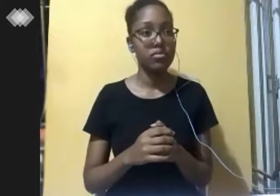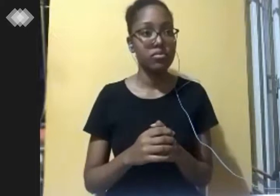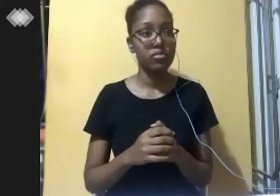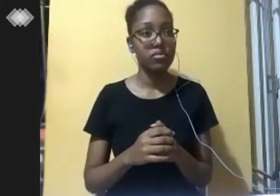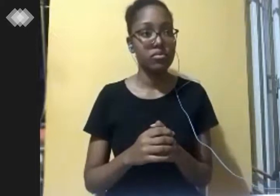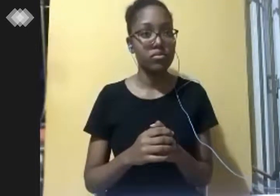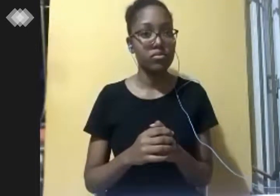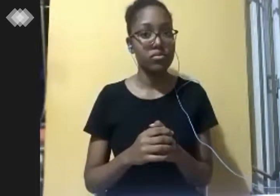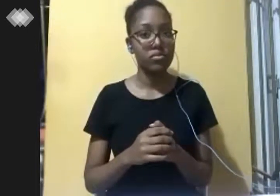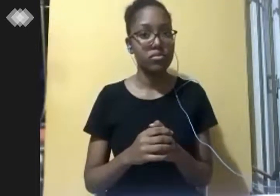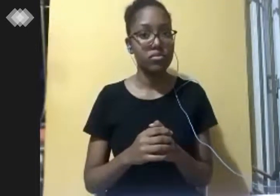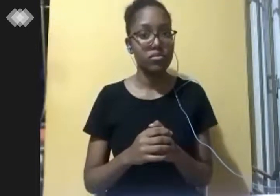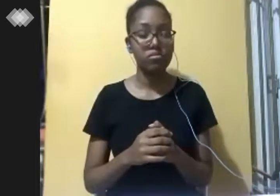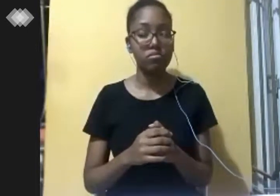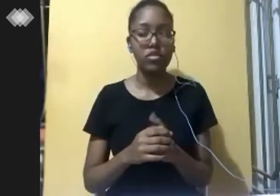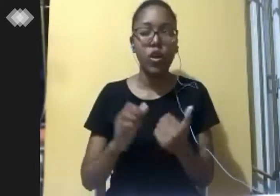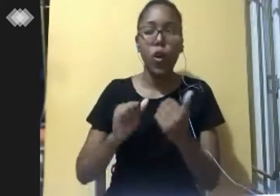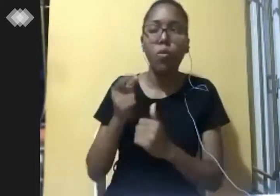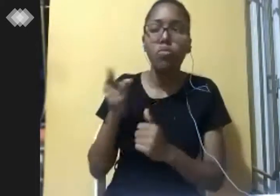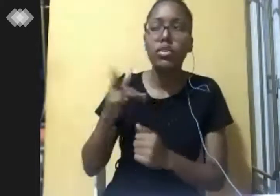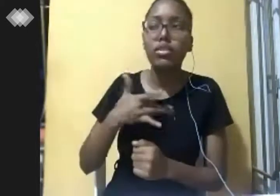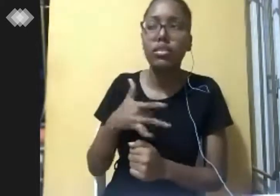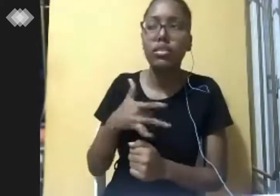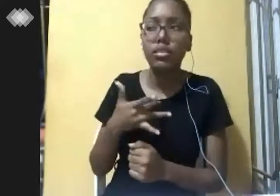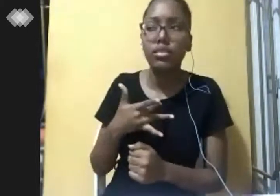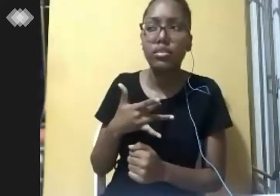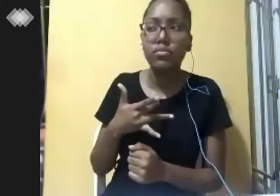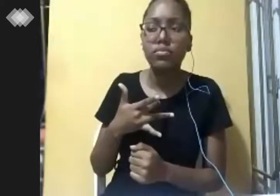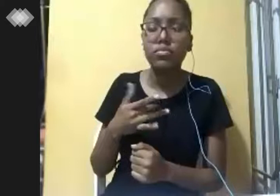¿Cómo se sintió? Con respecto al...